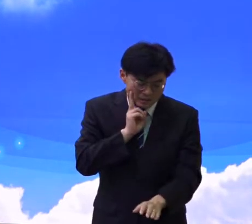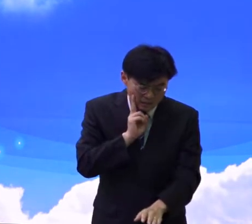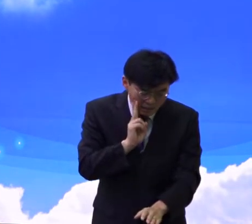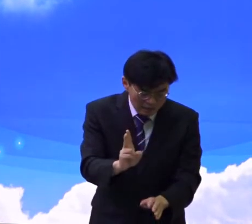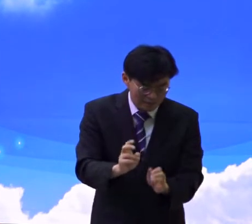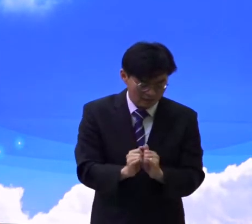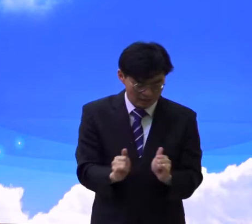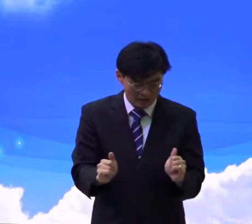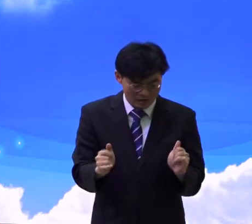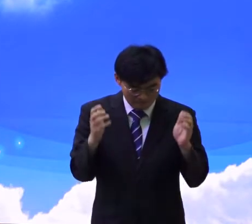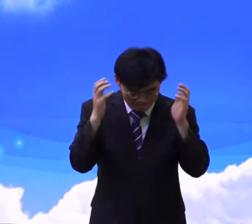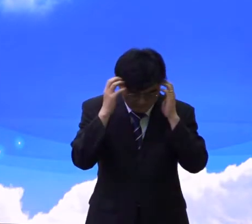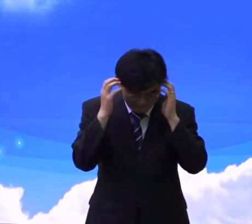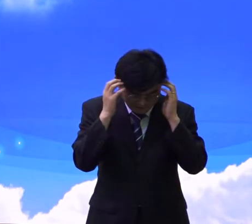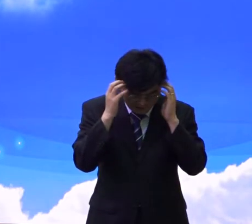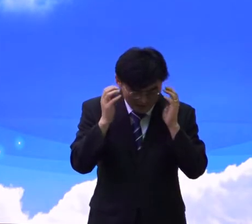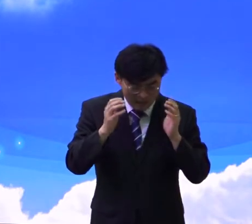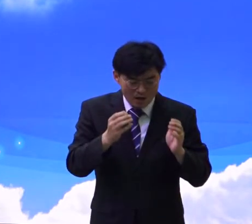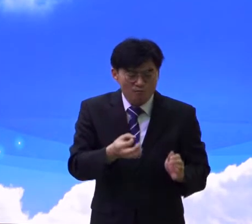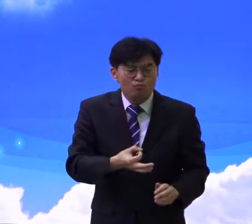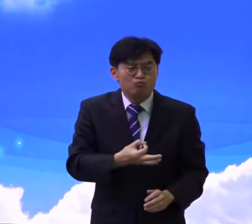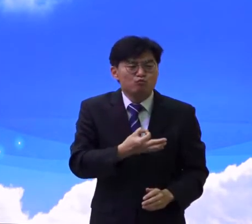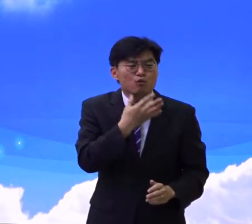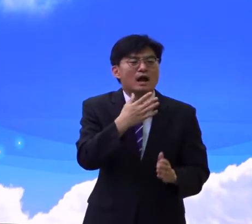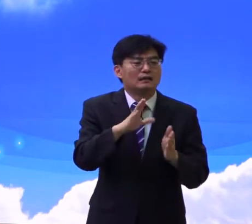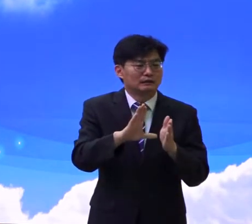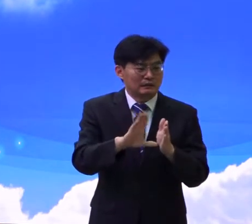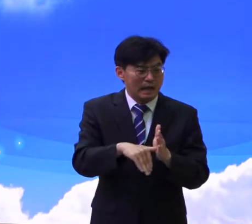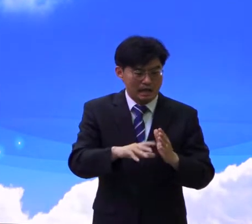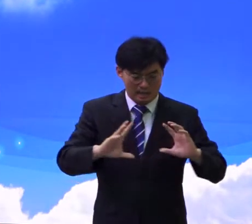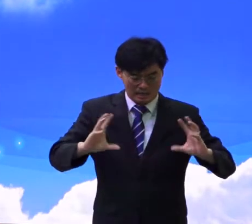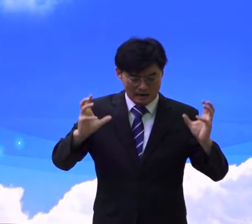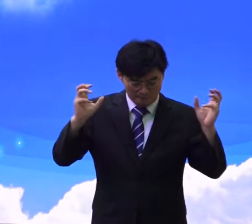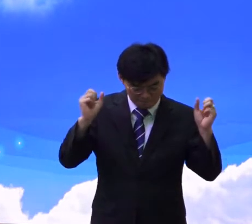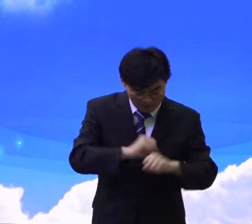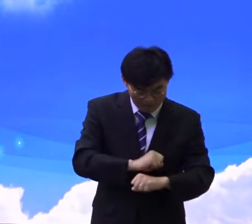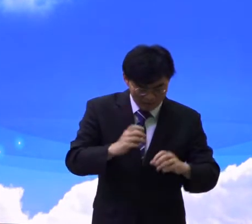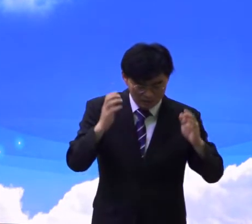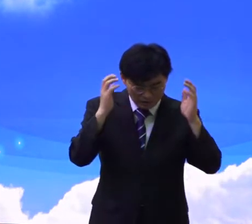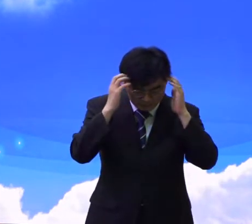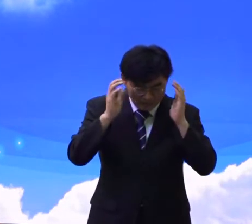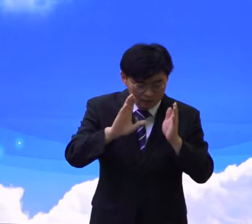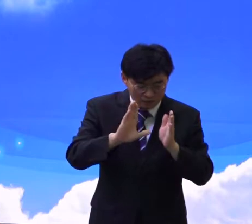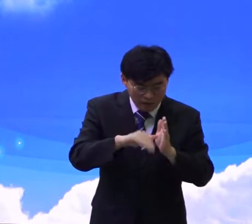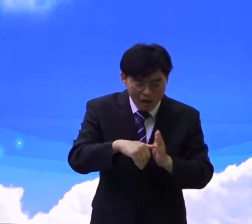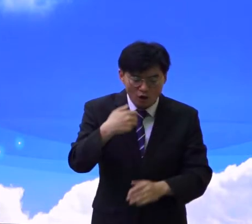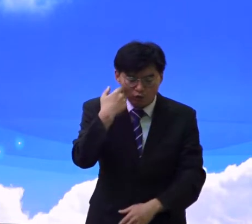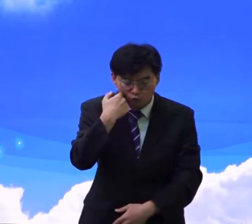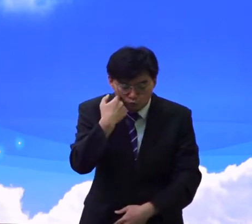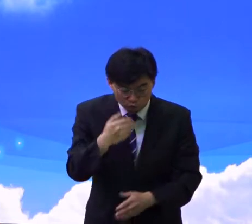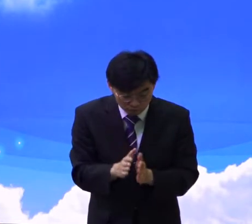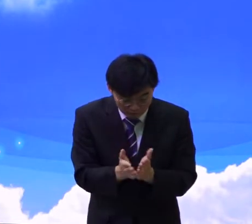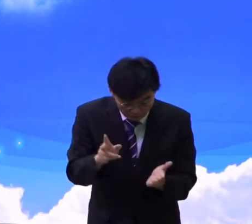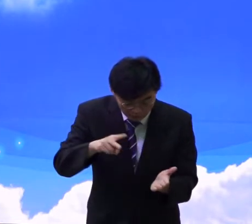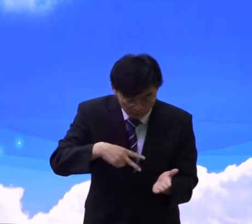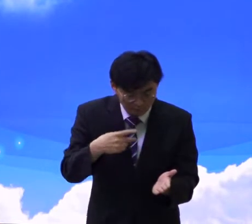예레미야입니다. 특히 그 힘든 시간들 속에서 다른 선지자들과